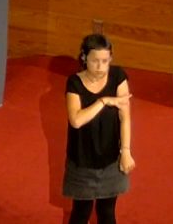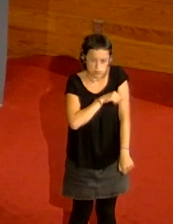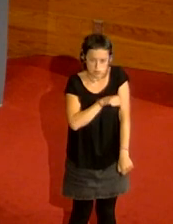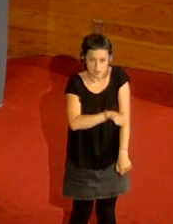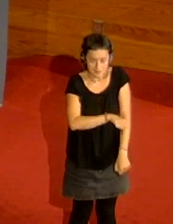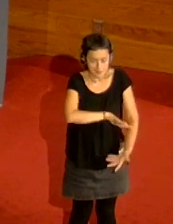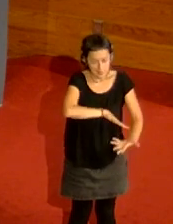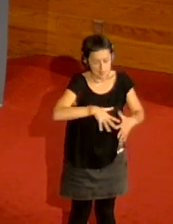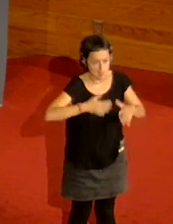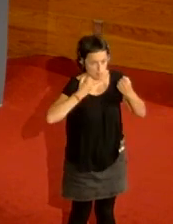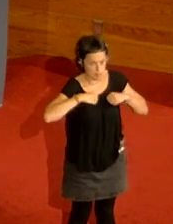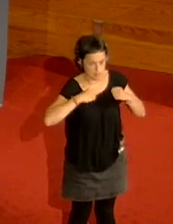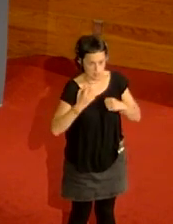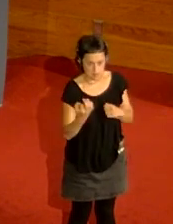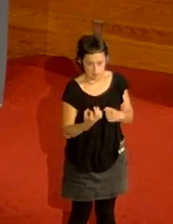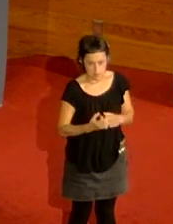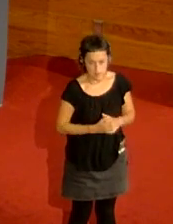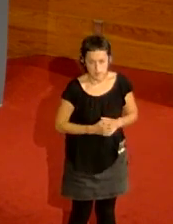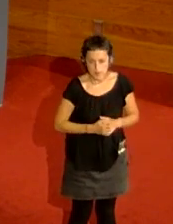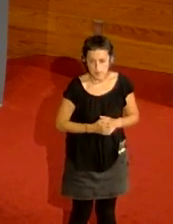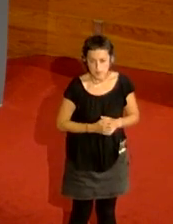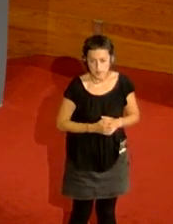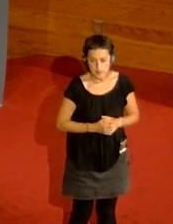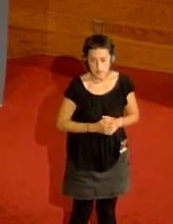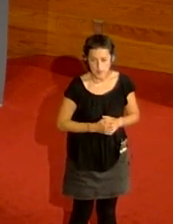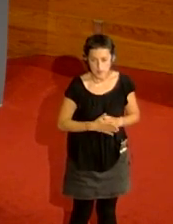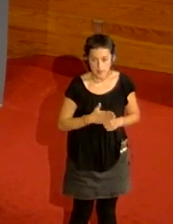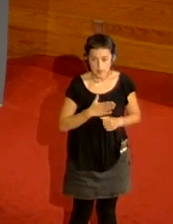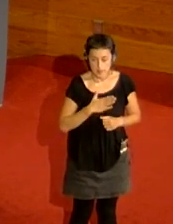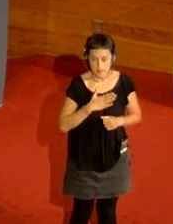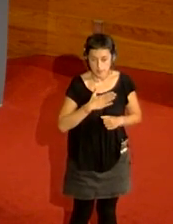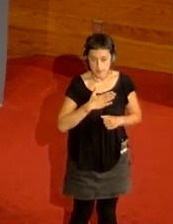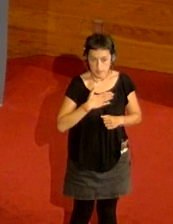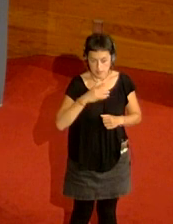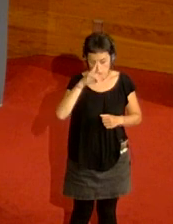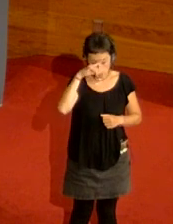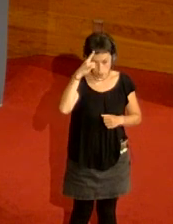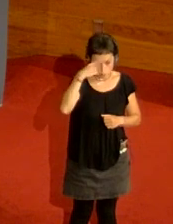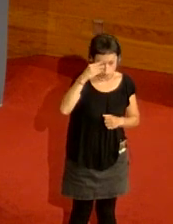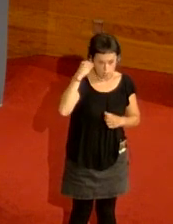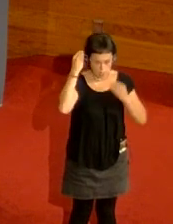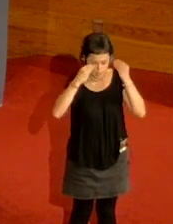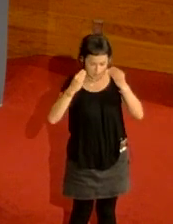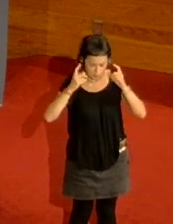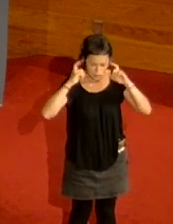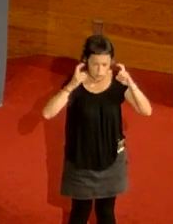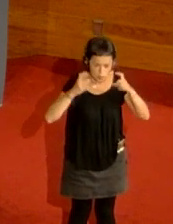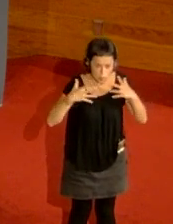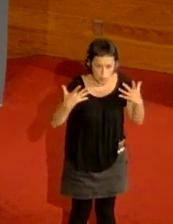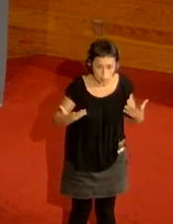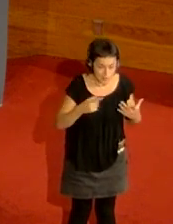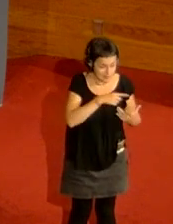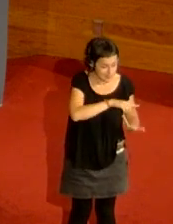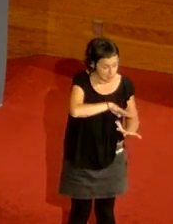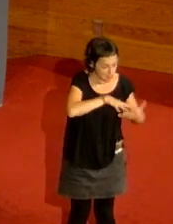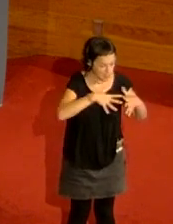práctica mi mi mi esfuerzo en en en la cultura y en el pensamiento es ponerlo en práctica a través